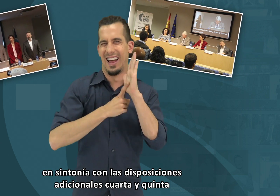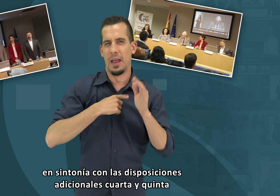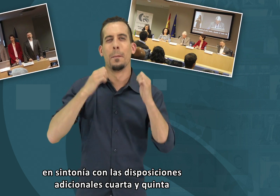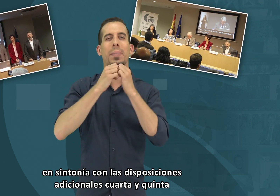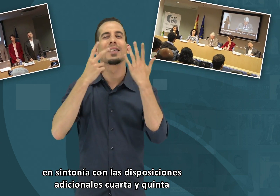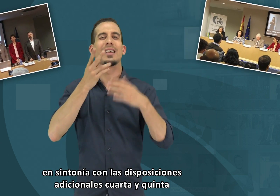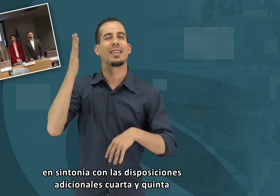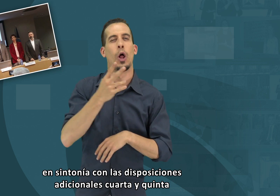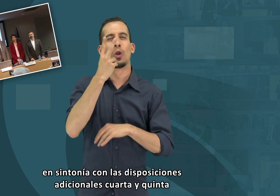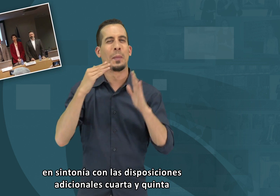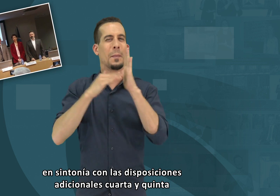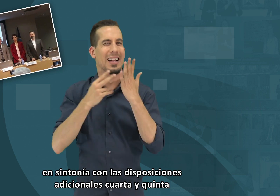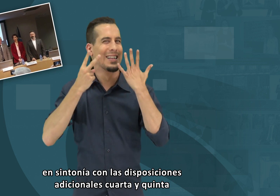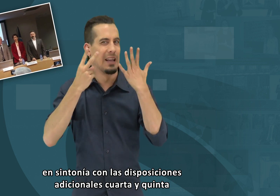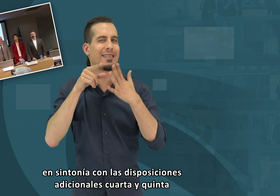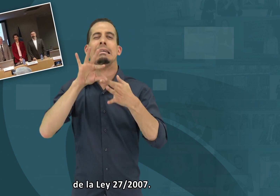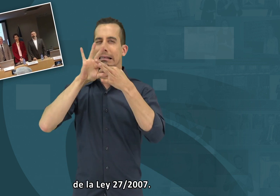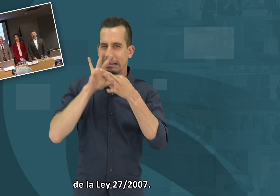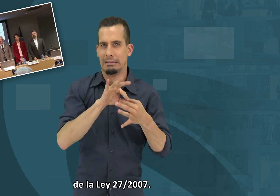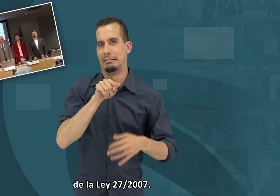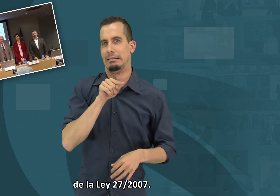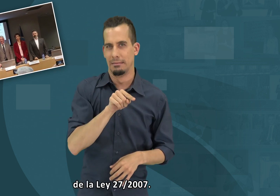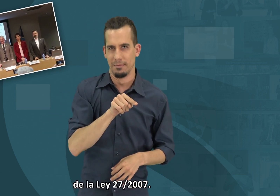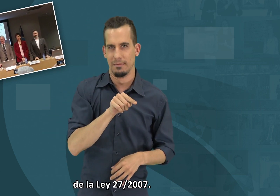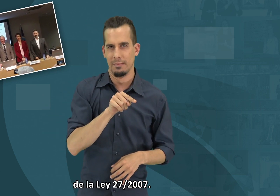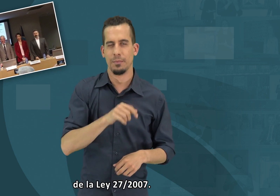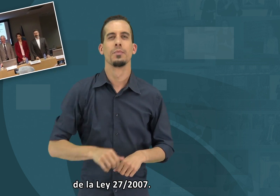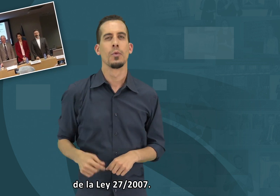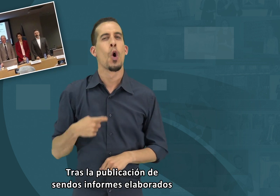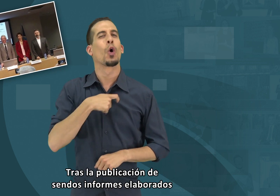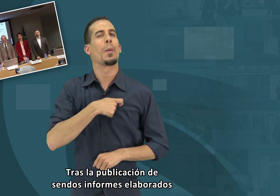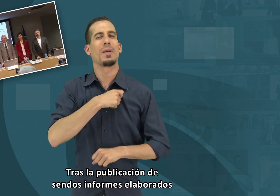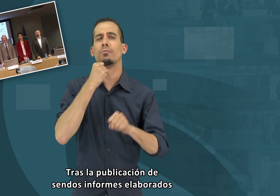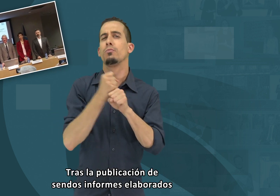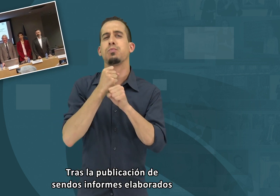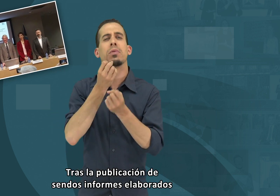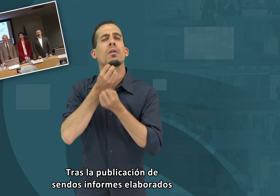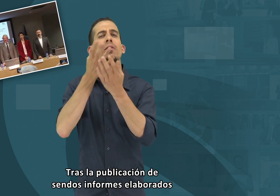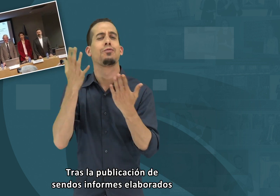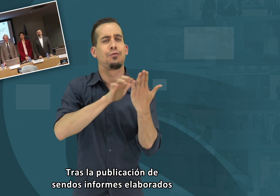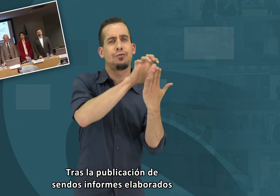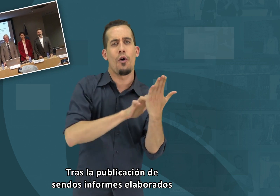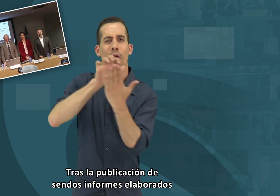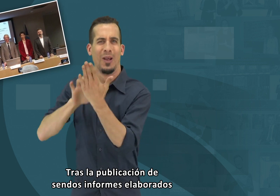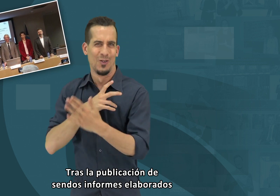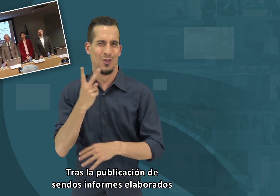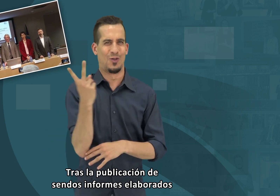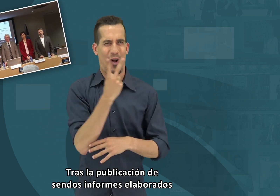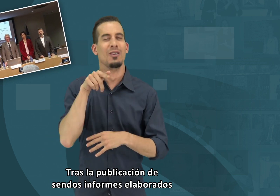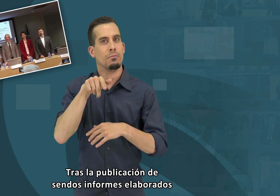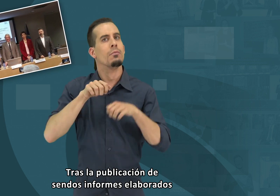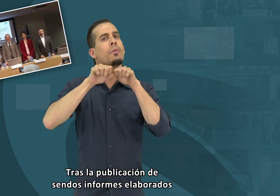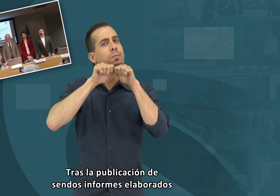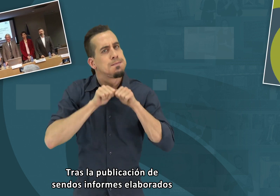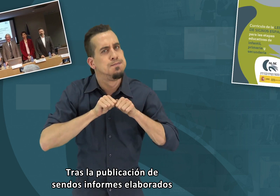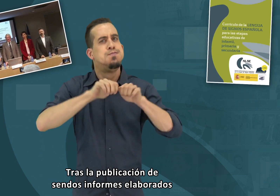quinta de la Ley 27/2007. Tras la publicación de sendos informes